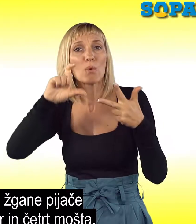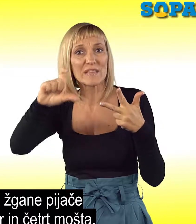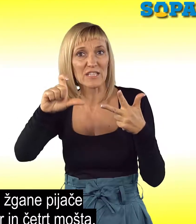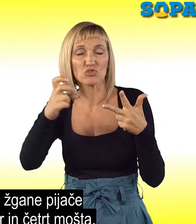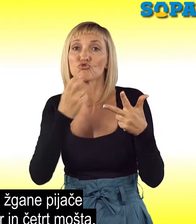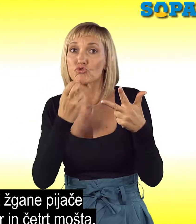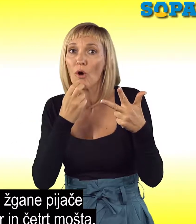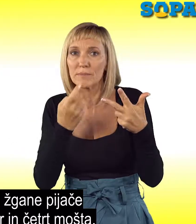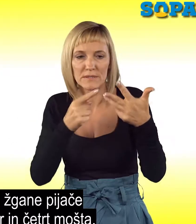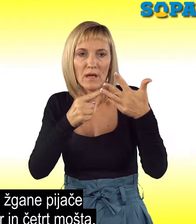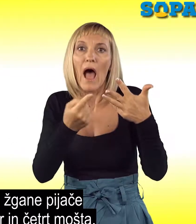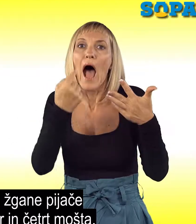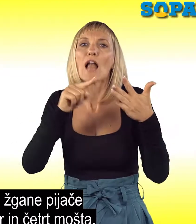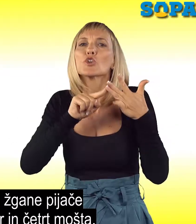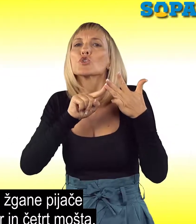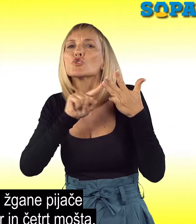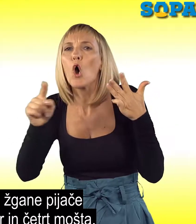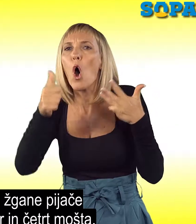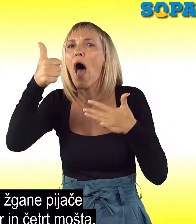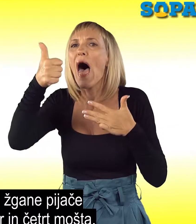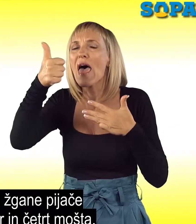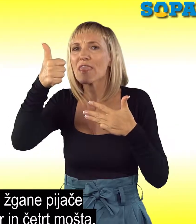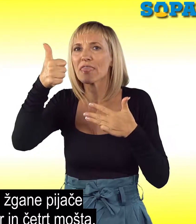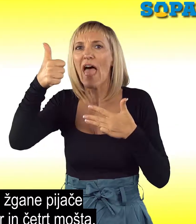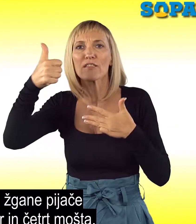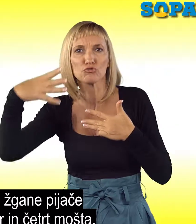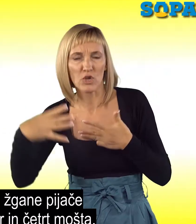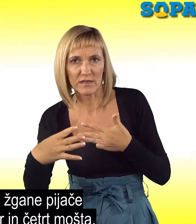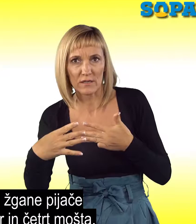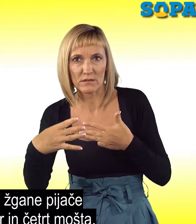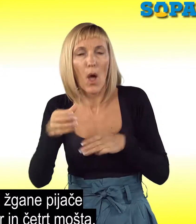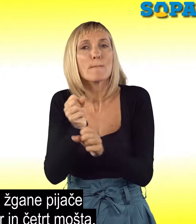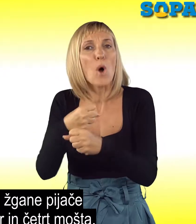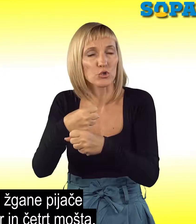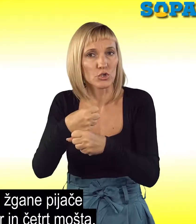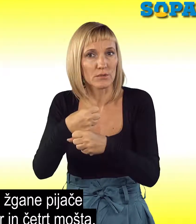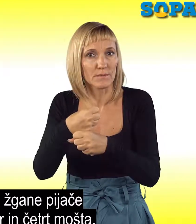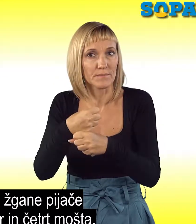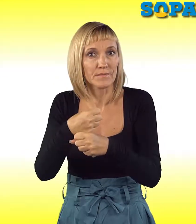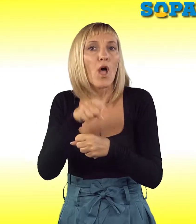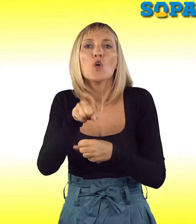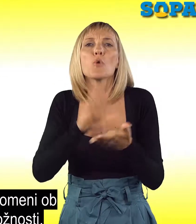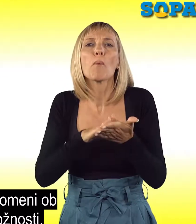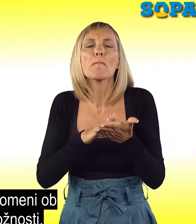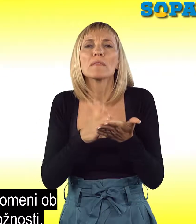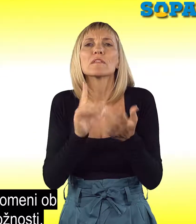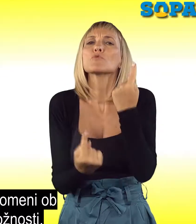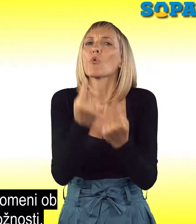pijače ali 1 liter do 1,25 litra mošta. Ob priliki pomeni ob neki